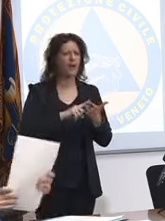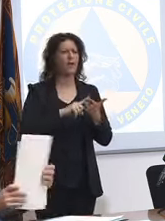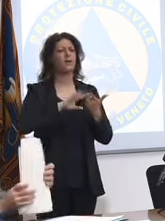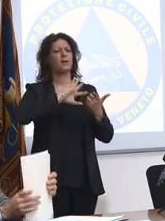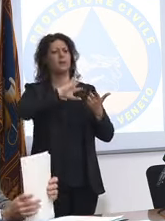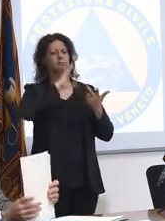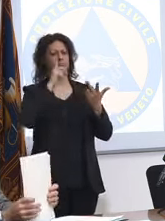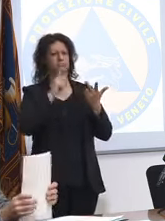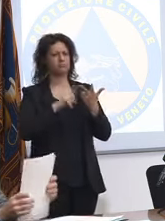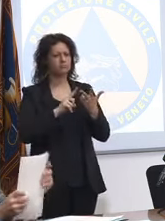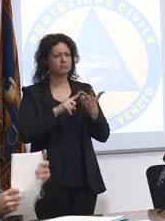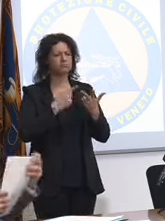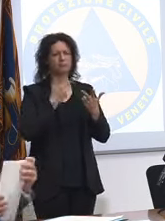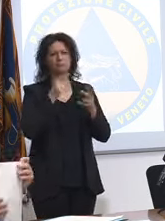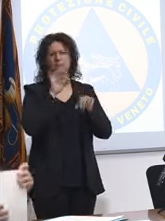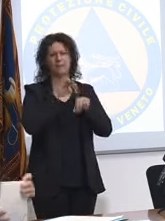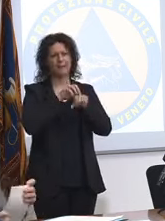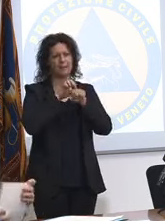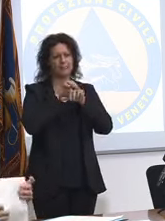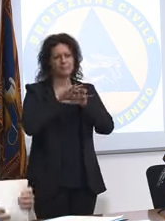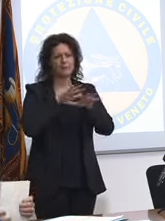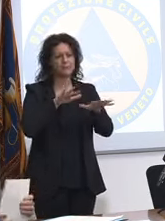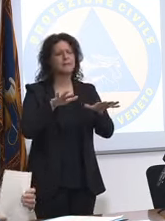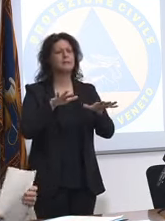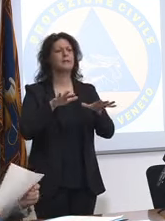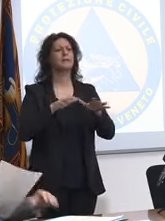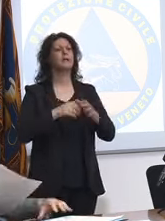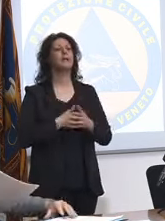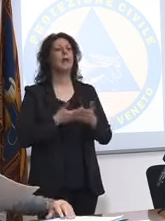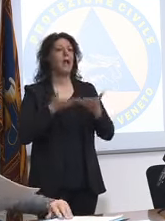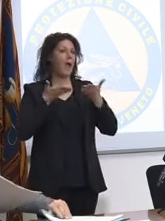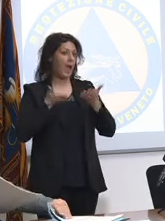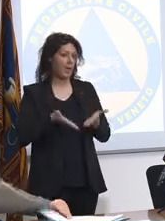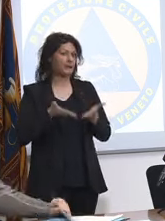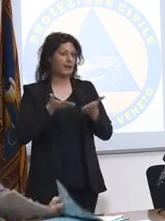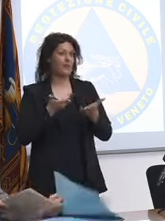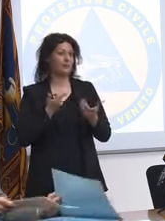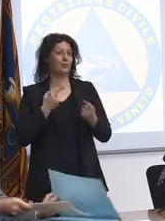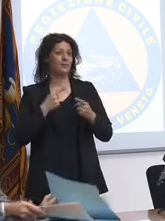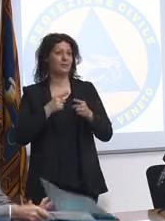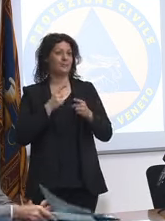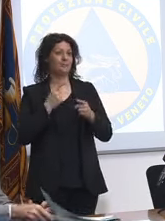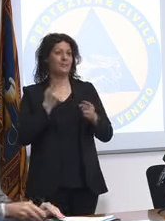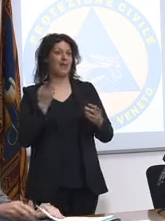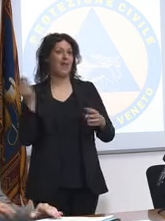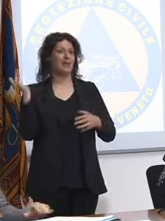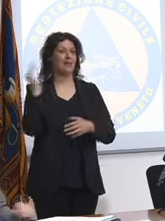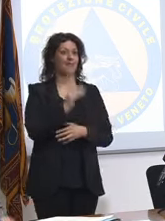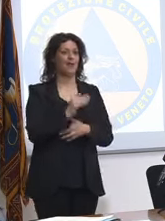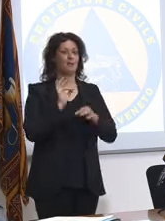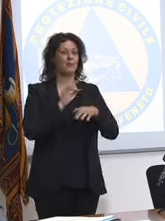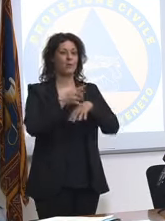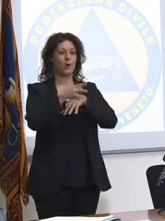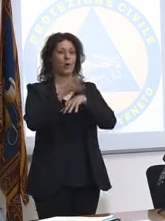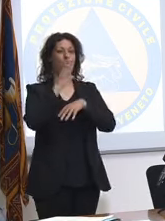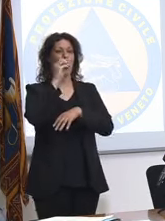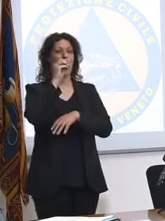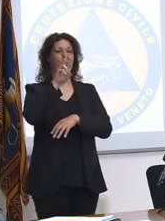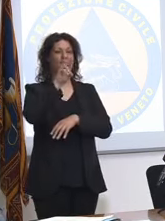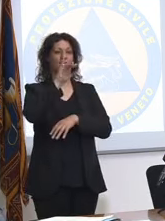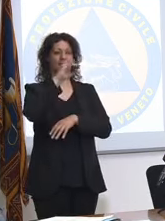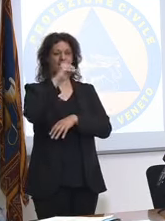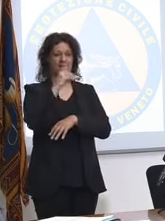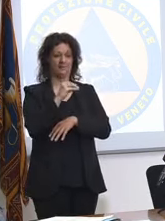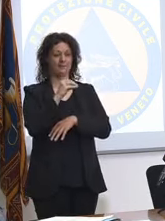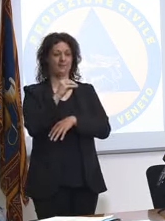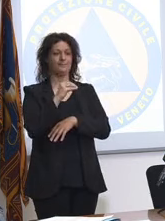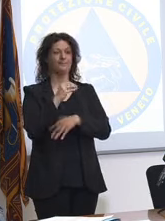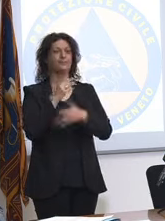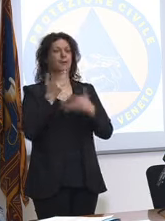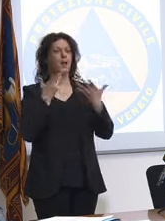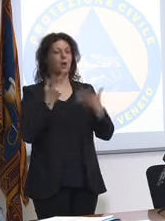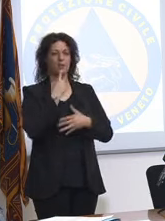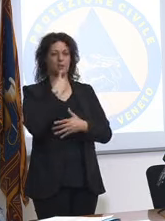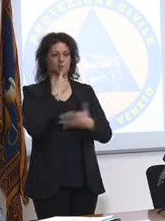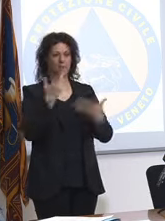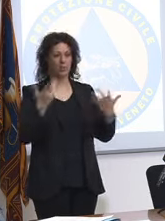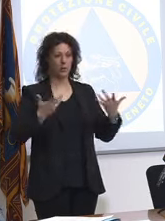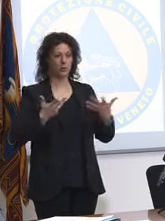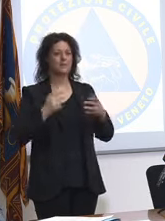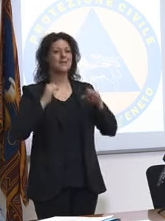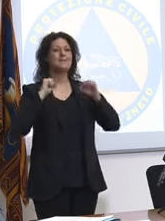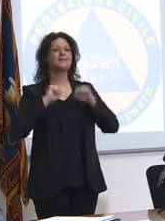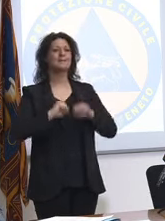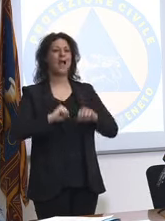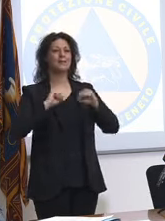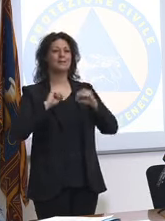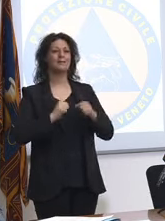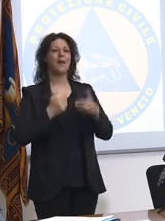FAS, e adesso affrontiamo il Covid. Diciamo che la sanità pubblica ha il